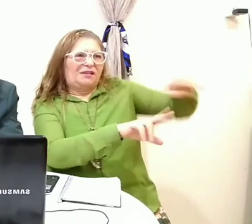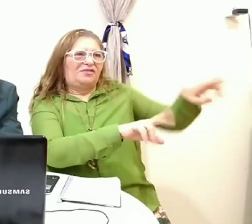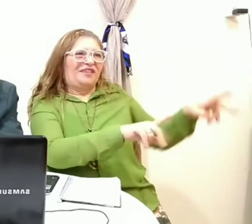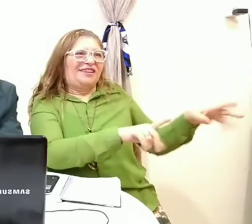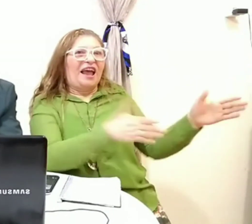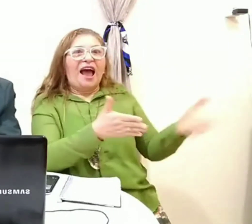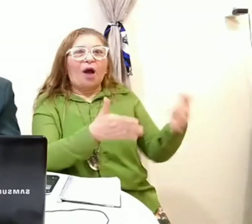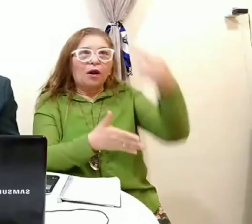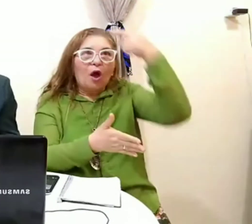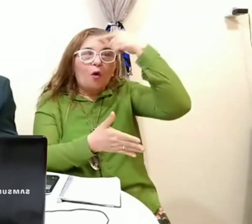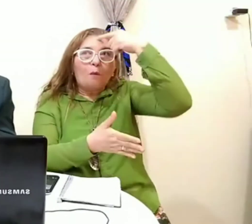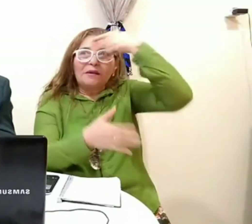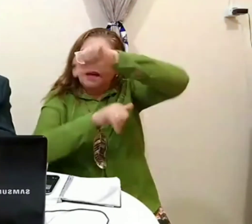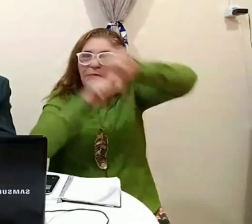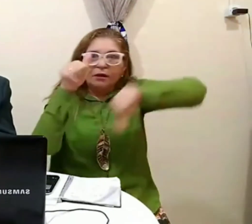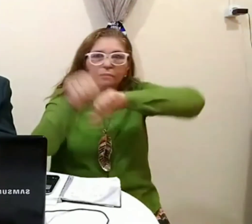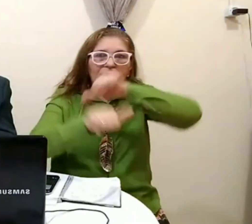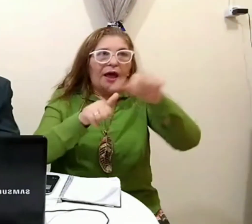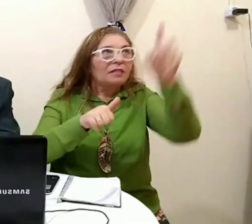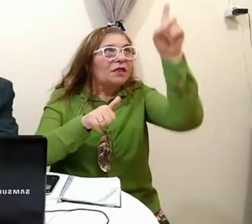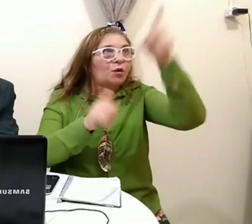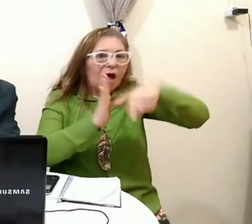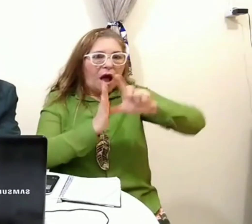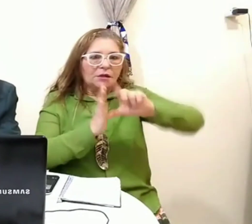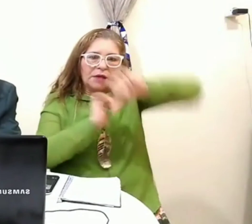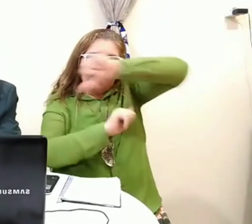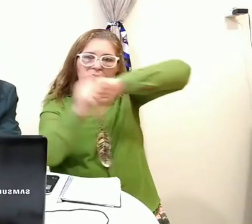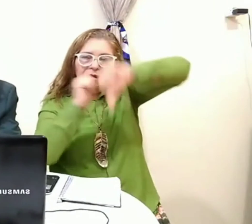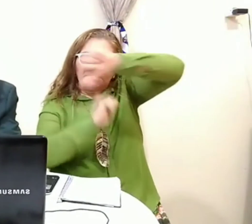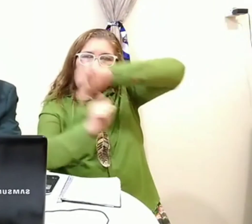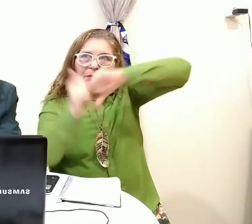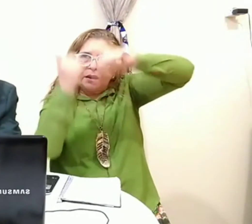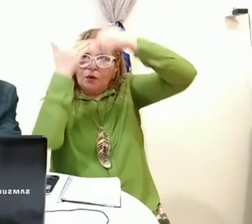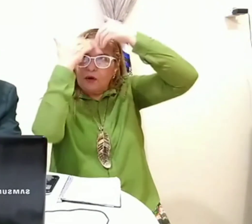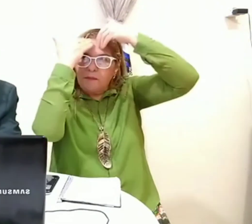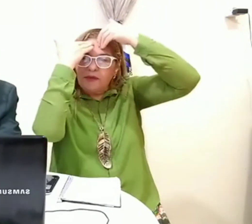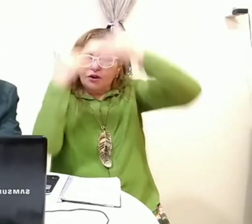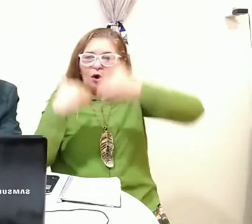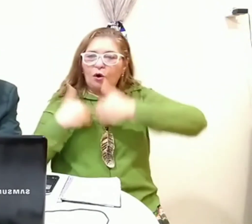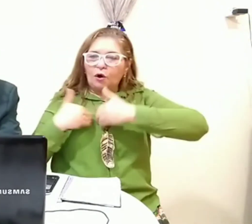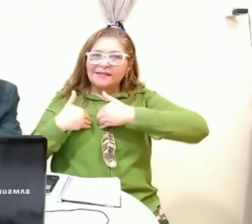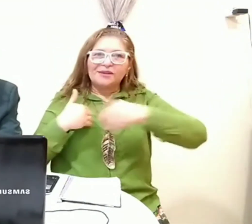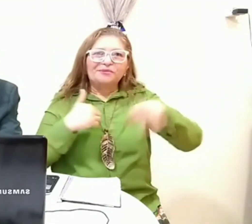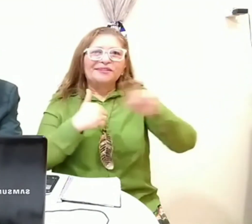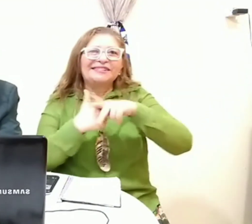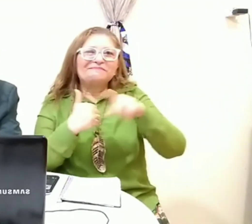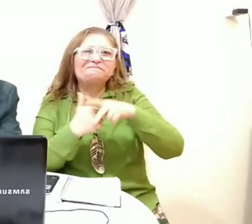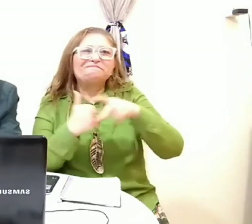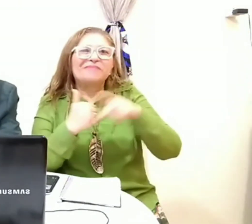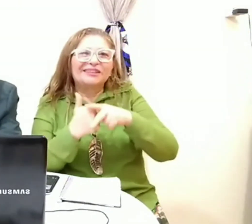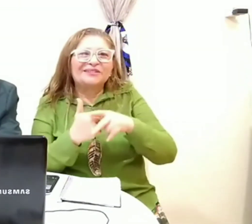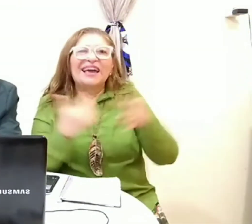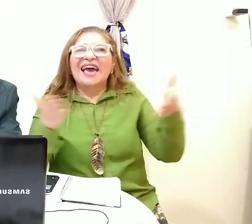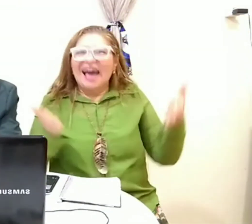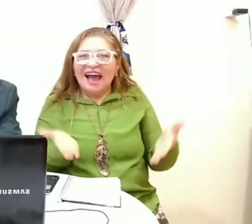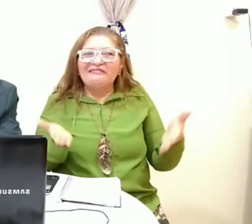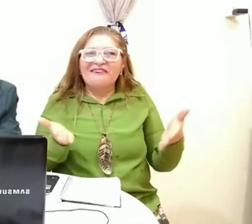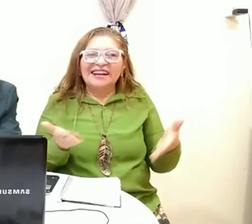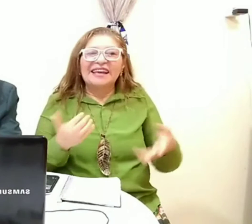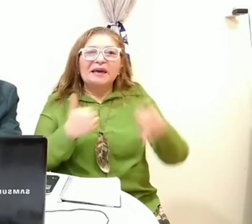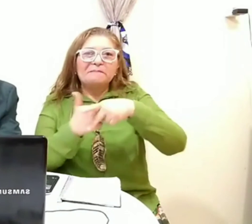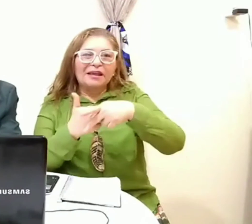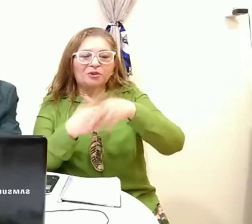está mudado, porque Deus trabalhou no coração de Pedro. E aí então Pedro vai